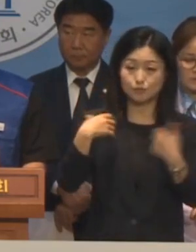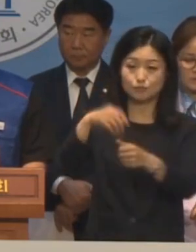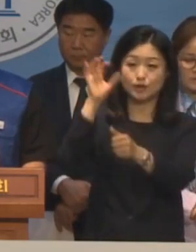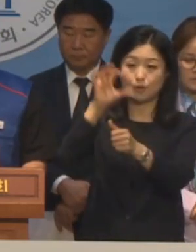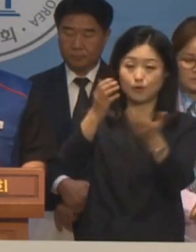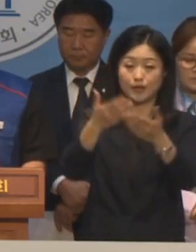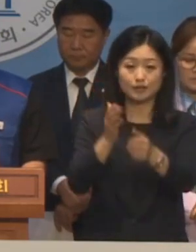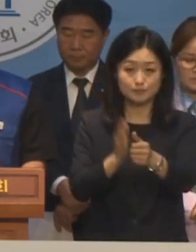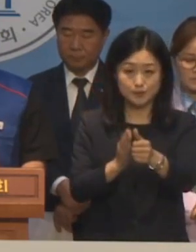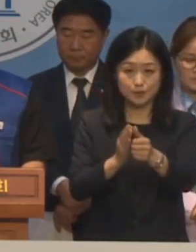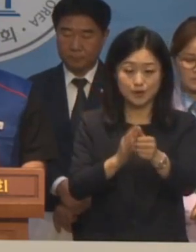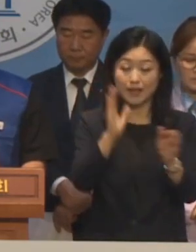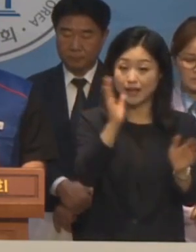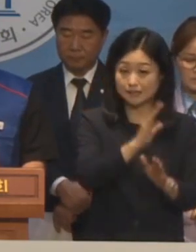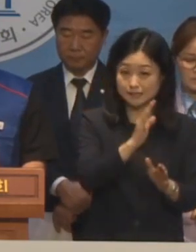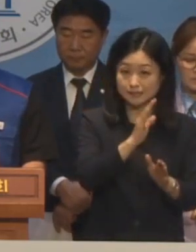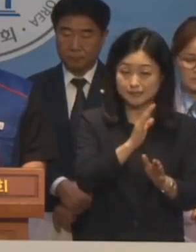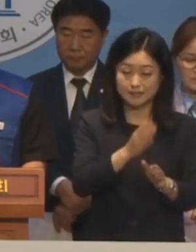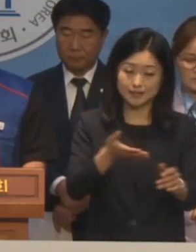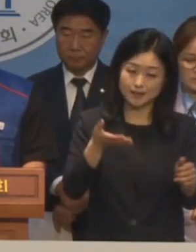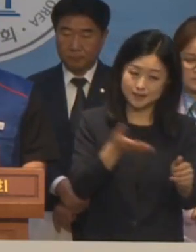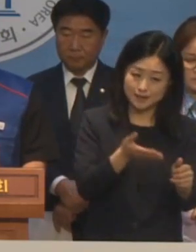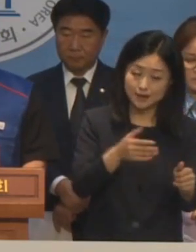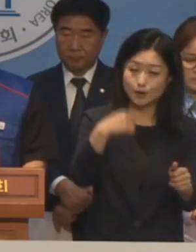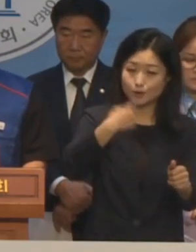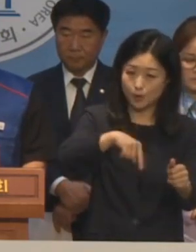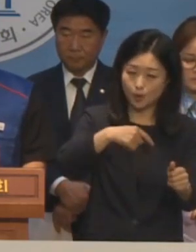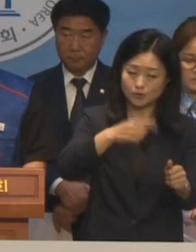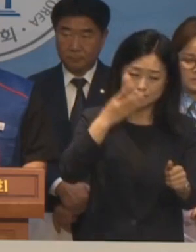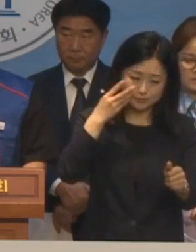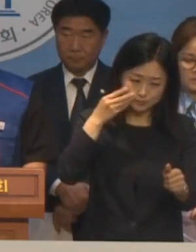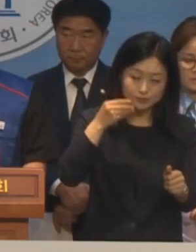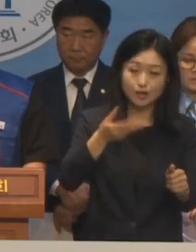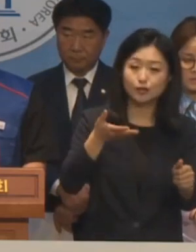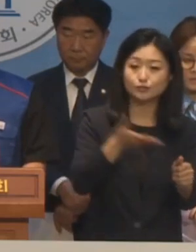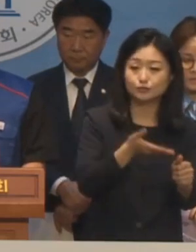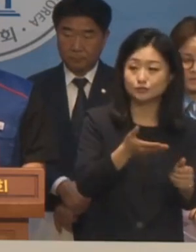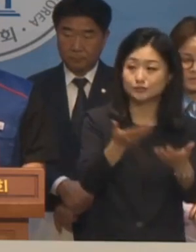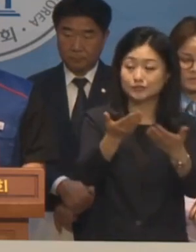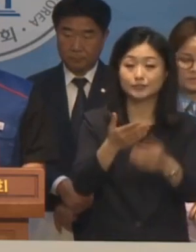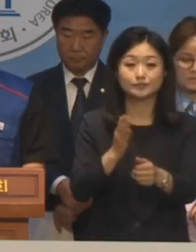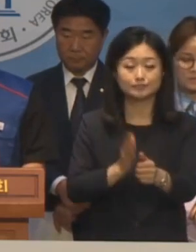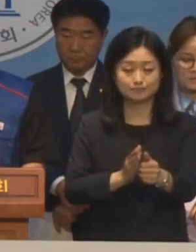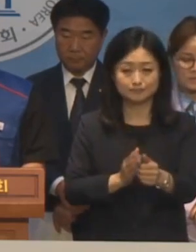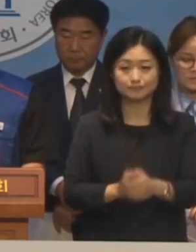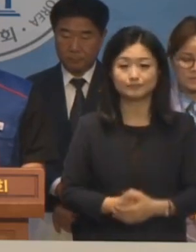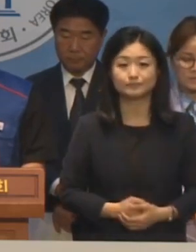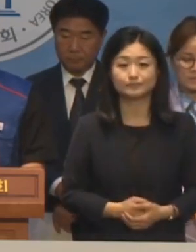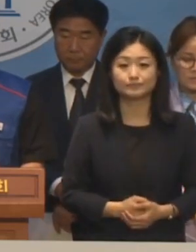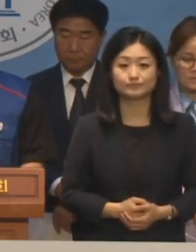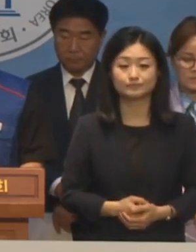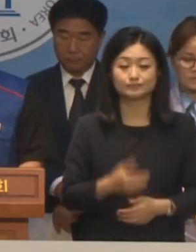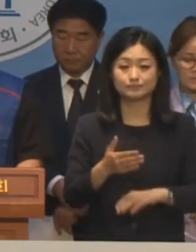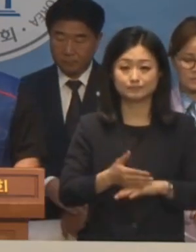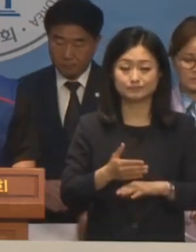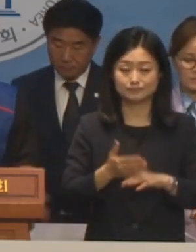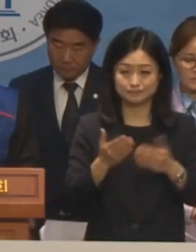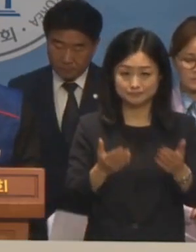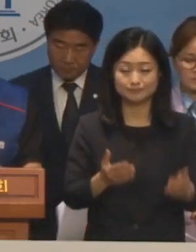꾸짖고 학생들에게 지속적으로 문화예술 교육이 제공될 수 있도록 나서주실 것을 간곡히 부탁드립니다.